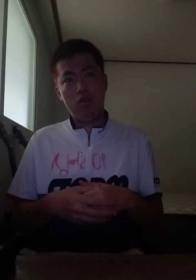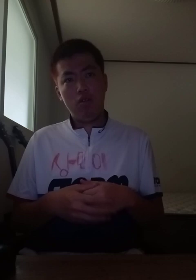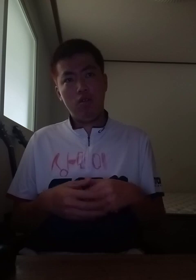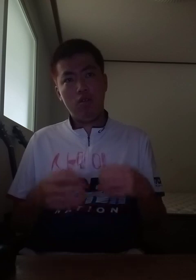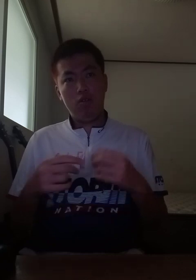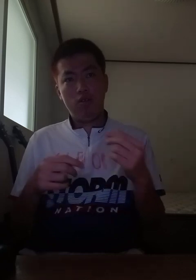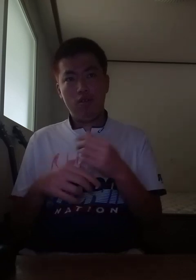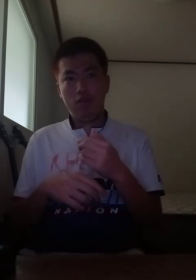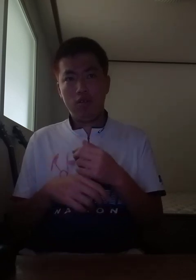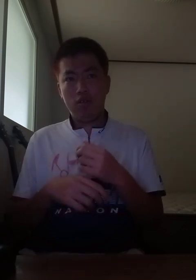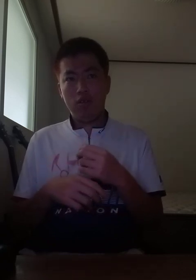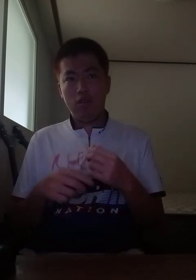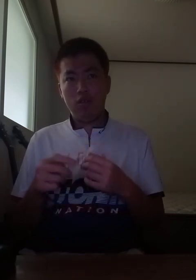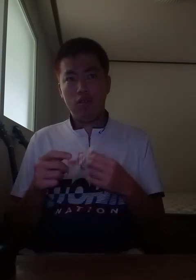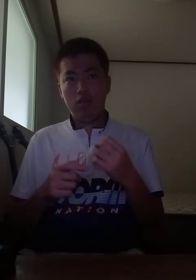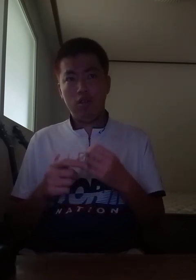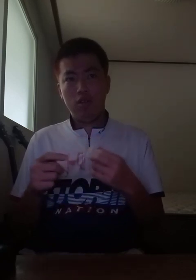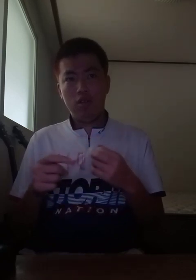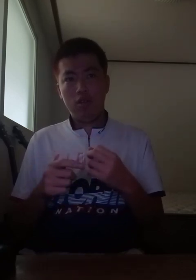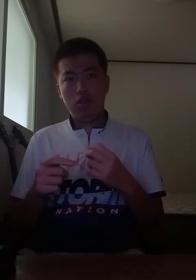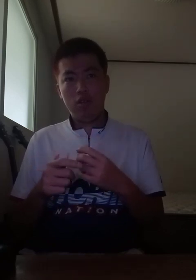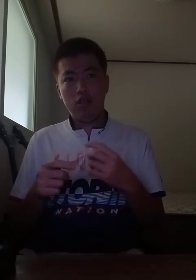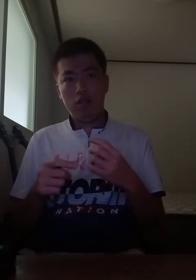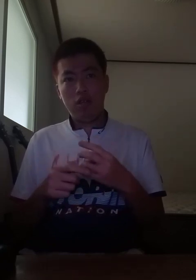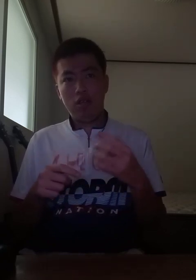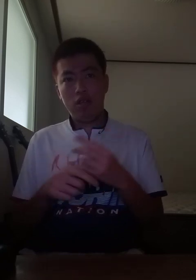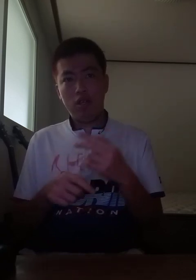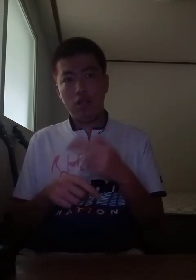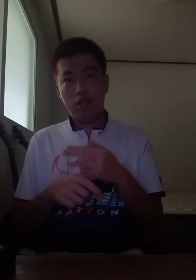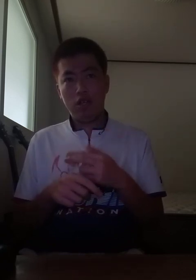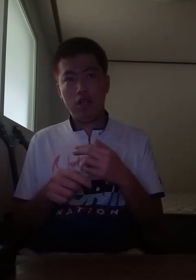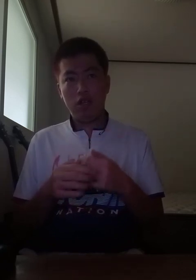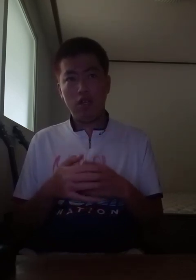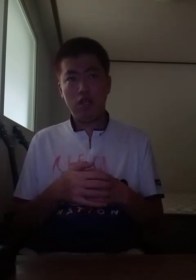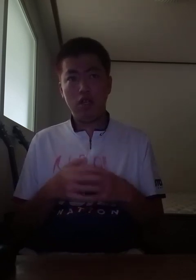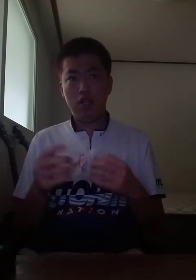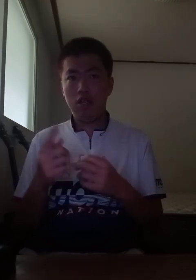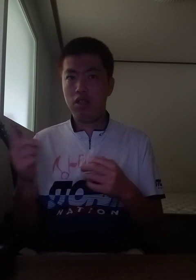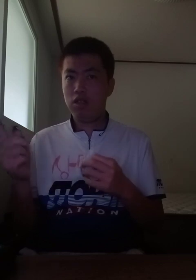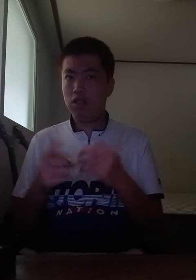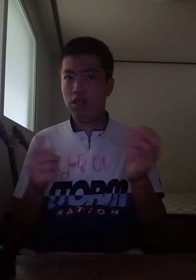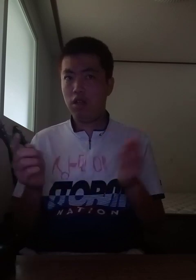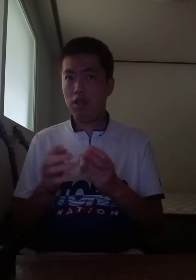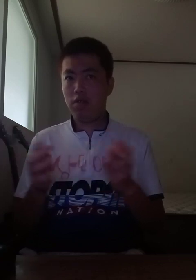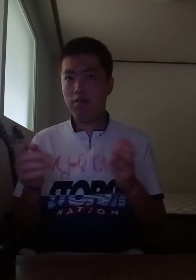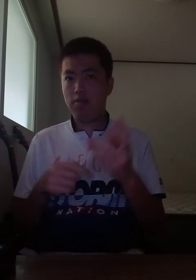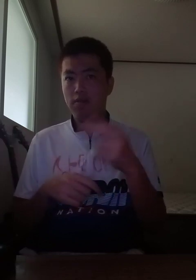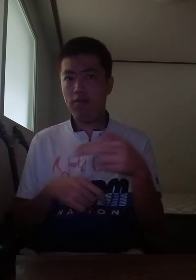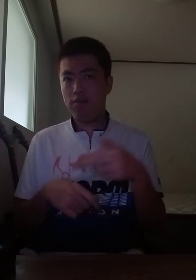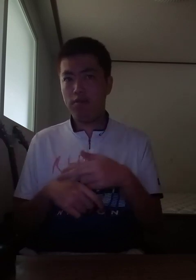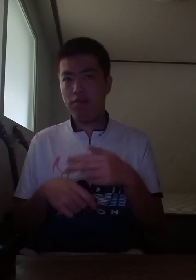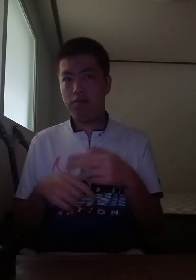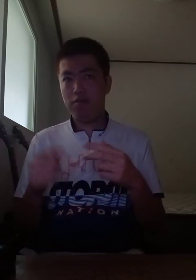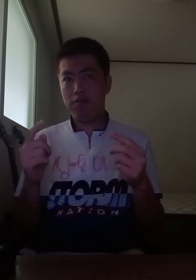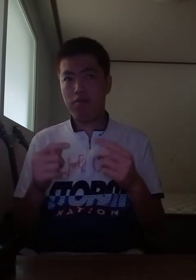저도 방금 버스에서 내렸습니다. 이곳이 분명 버스가 멈추는 곳인데요. 제 뒤로 보이는 것처럼 버스 정류소라는 표시에는 어디에도